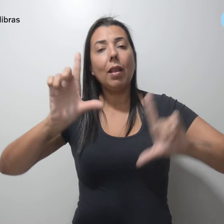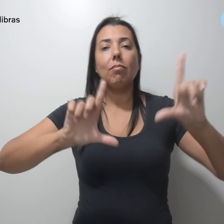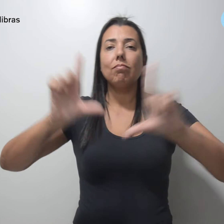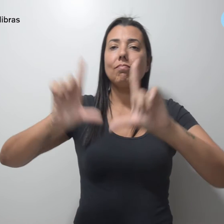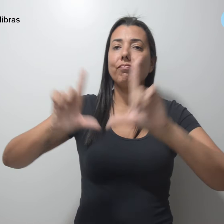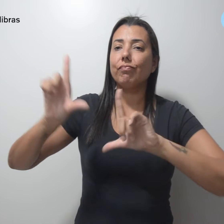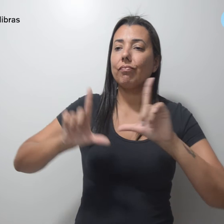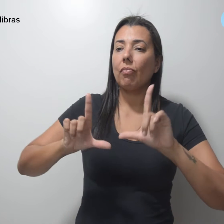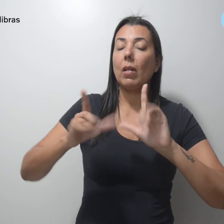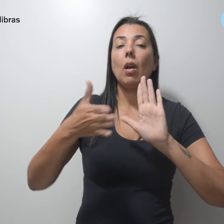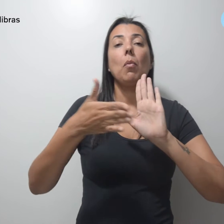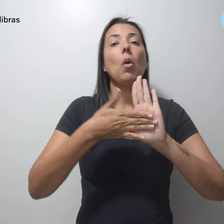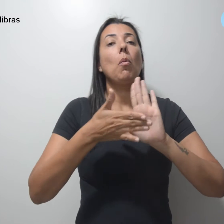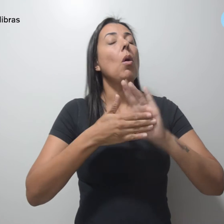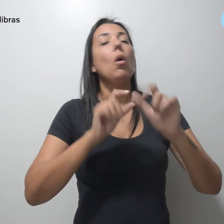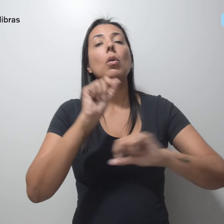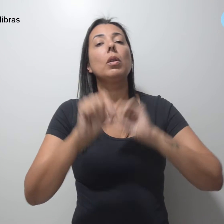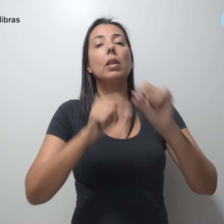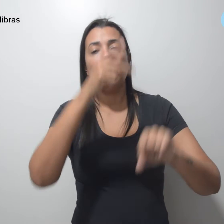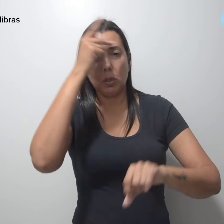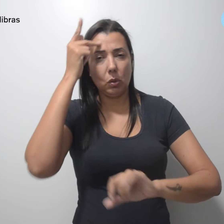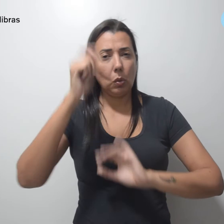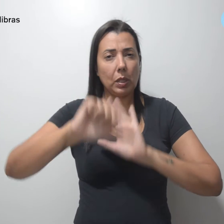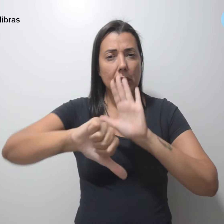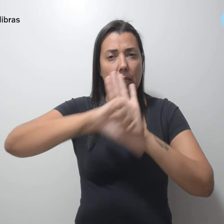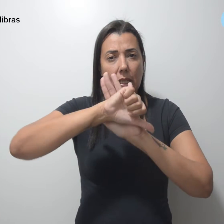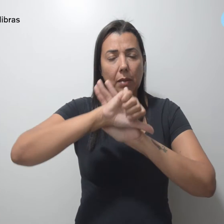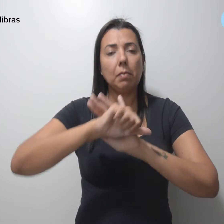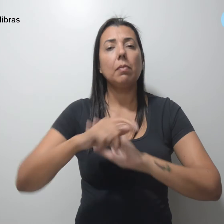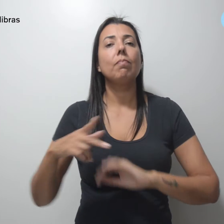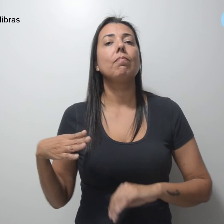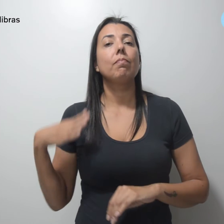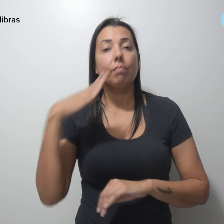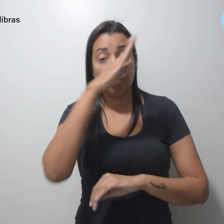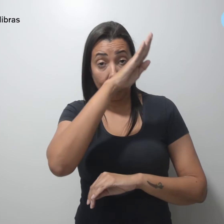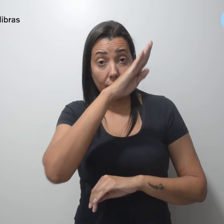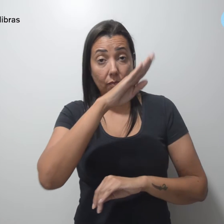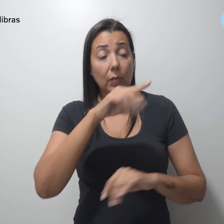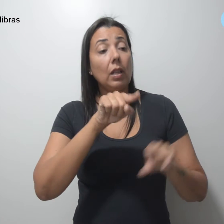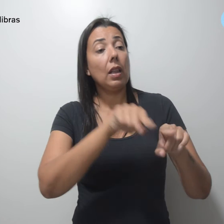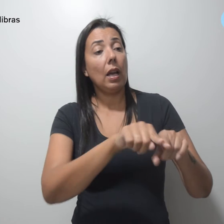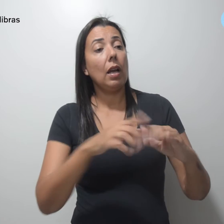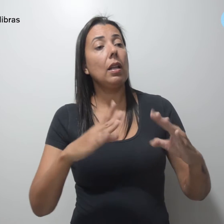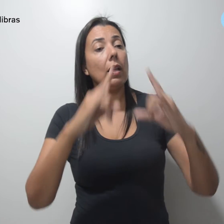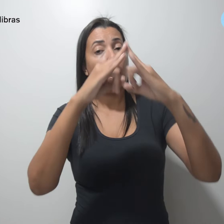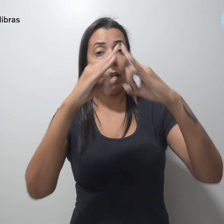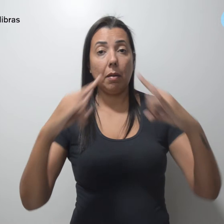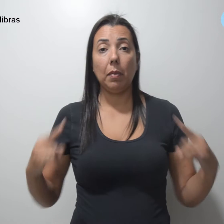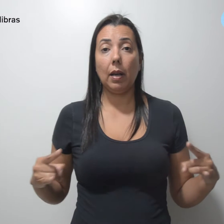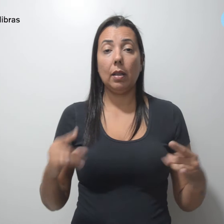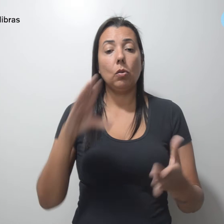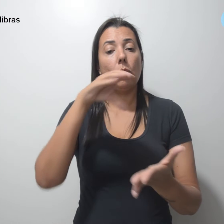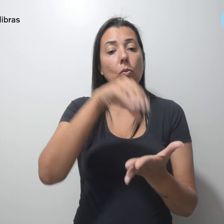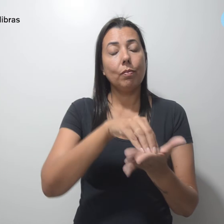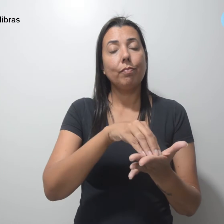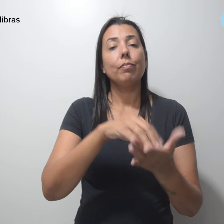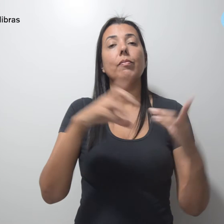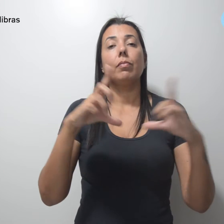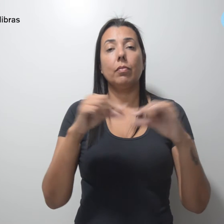os propósitos dos criminosos bolsonaristas acampados no centro de Brasília.